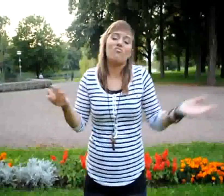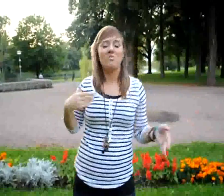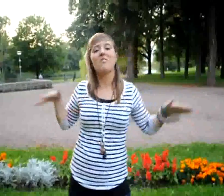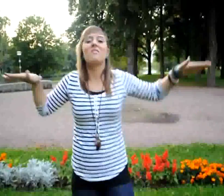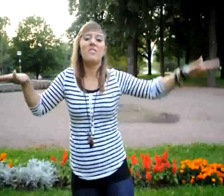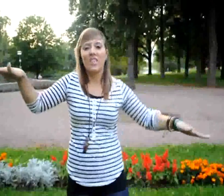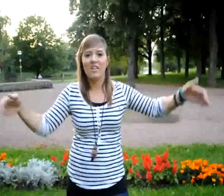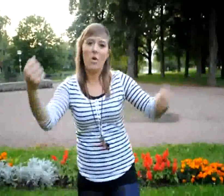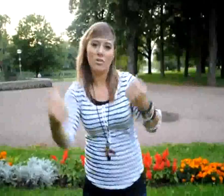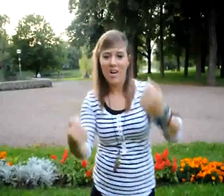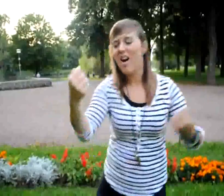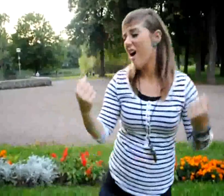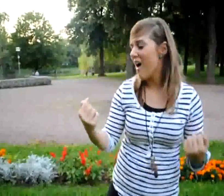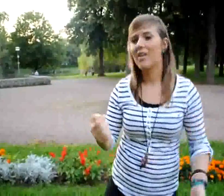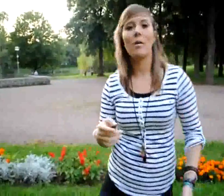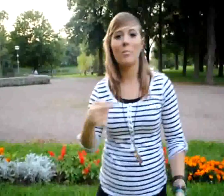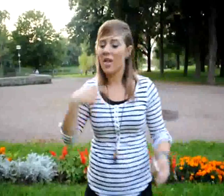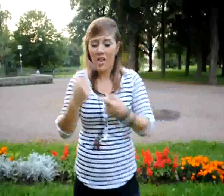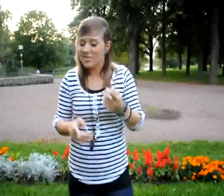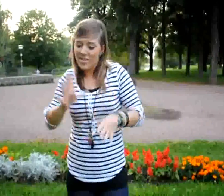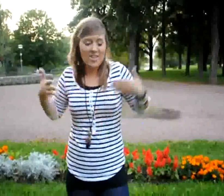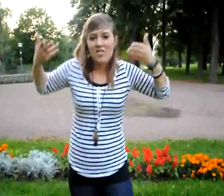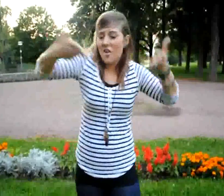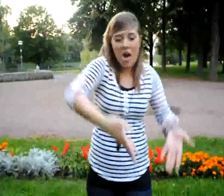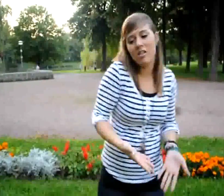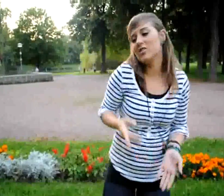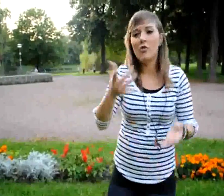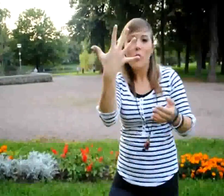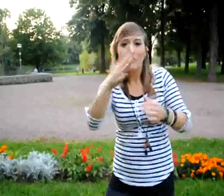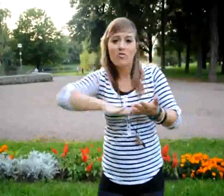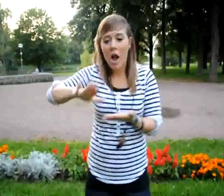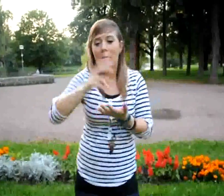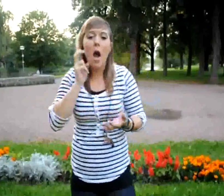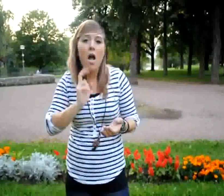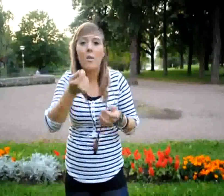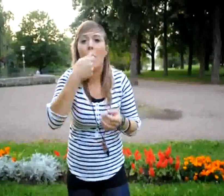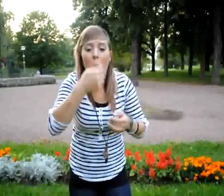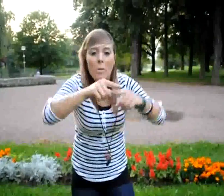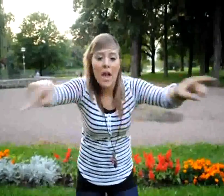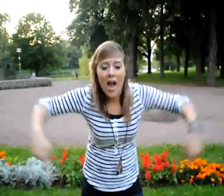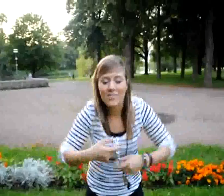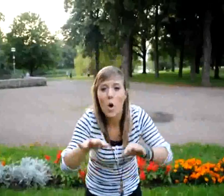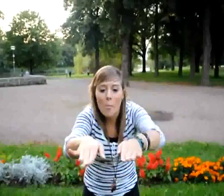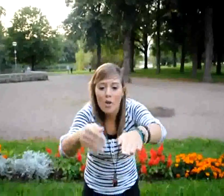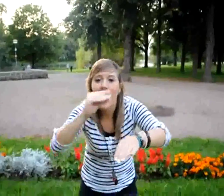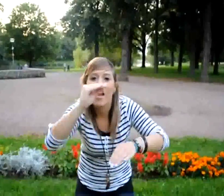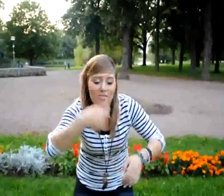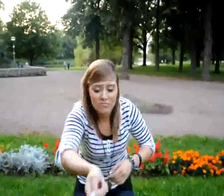wenigstens habe ich einen fliegenden Corsa. Bin der letzte Lemming, der nicht gefallen ist. Der mit fünf Scheiben, altem Brot am Teich sitzt. Roboterhänden füttert,